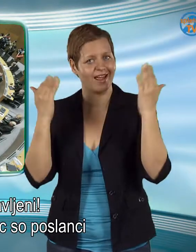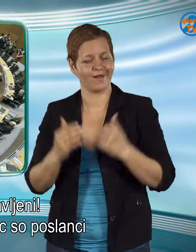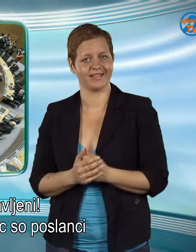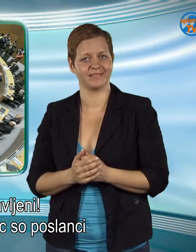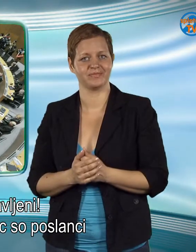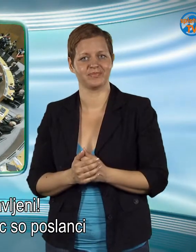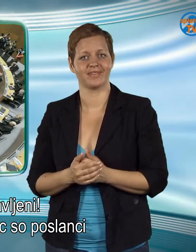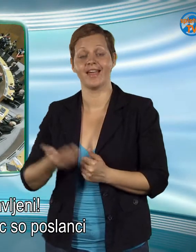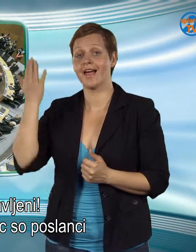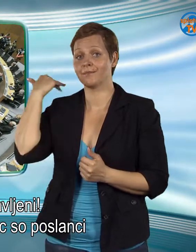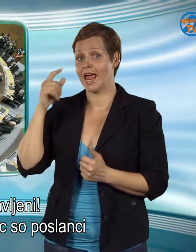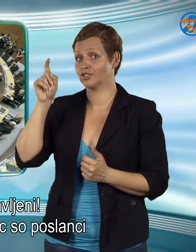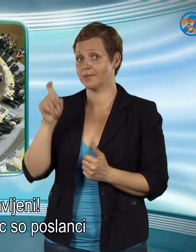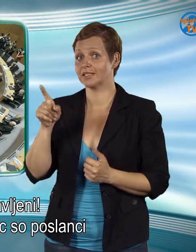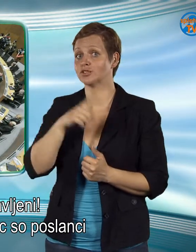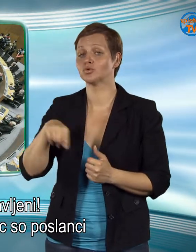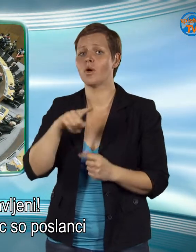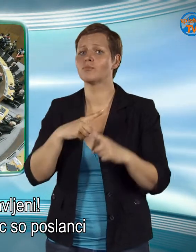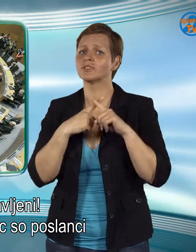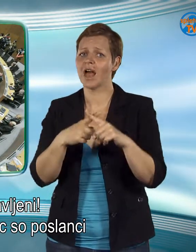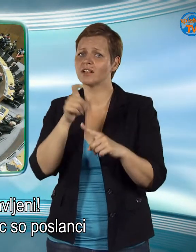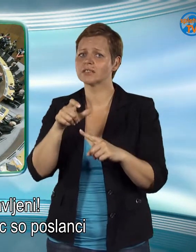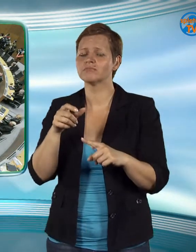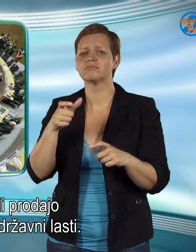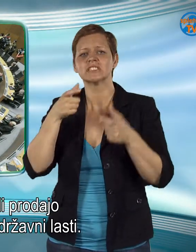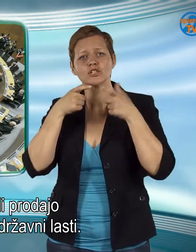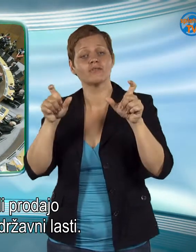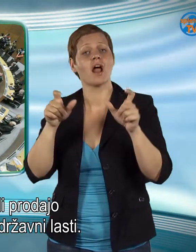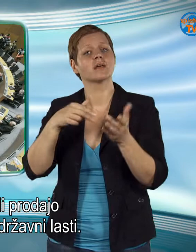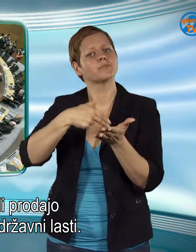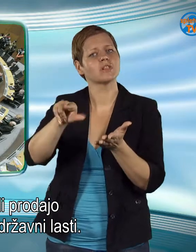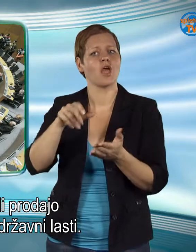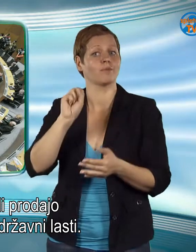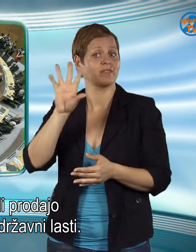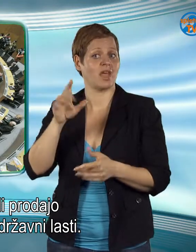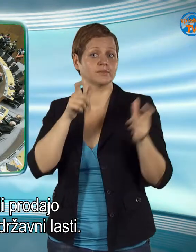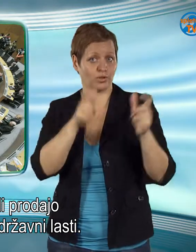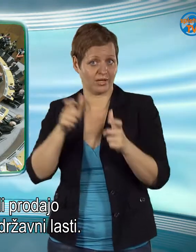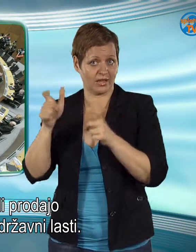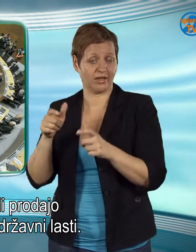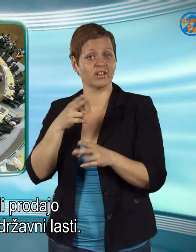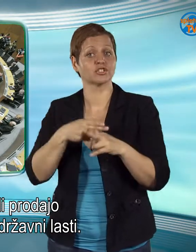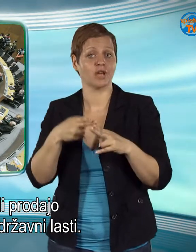Pozdravljeni. Prejšnji mesec so poslanci izglasovali prodajo 15 podjetij v državni lasti.